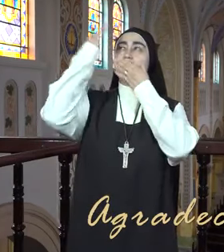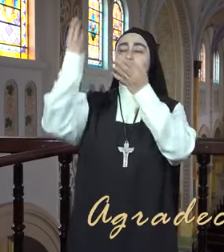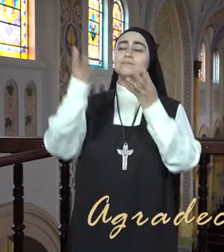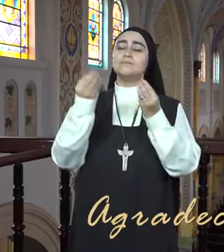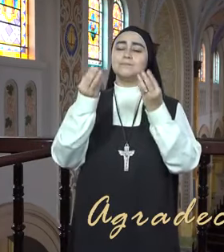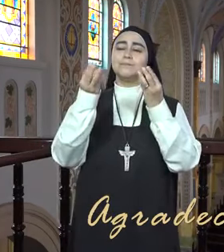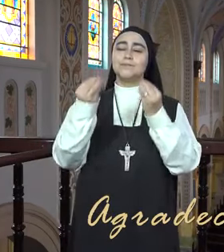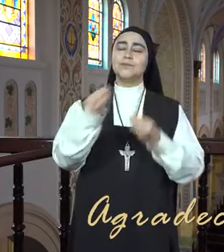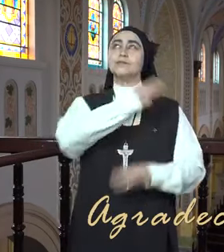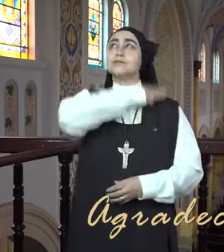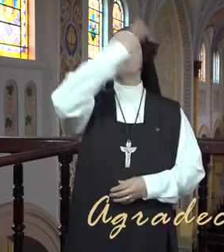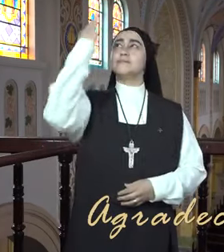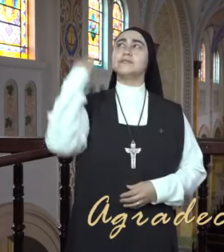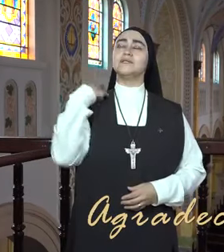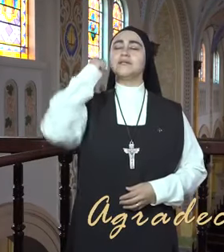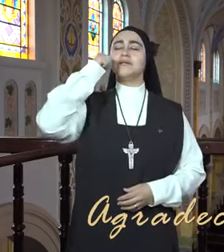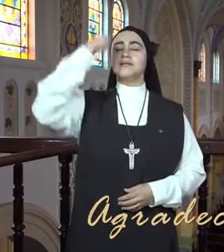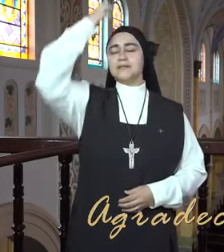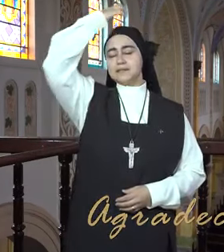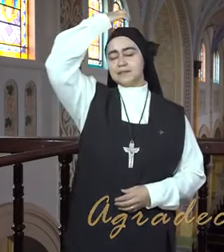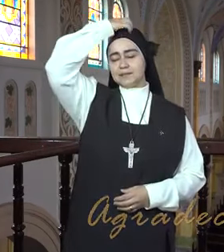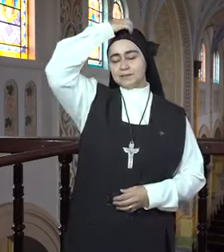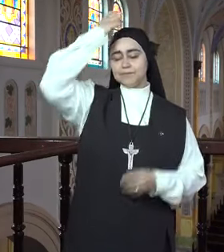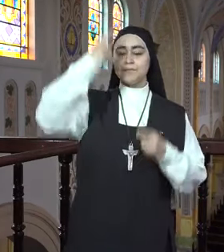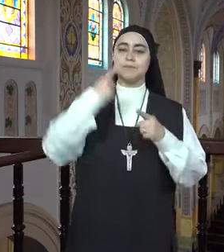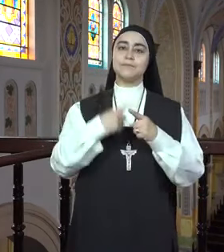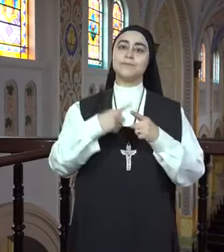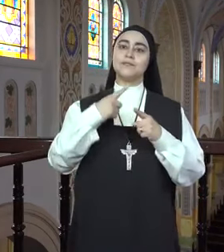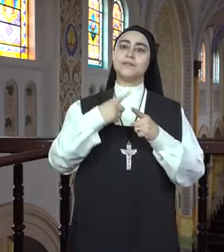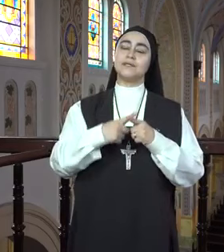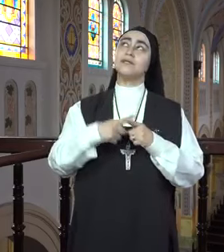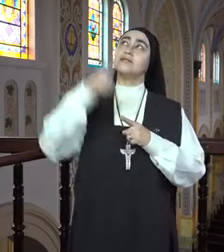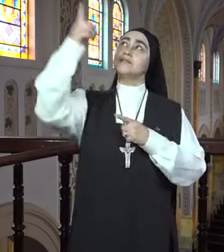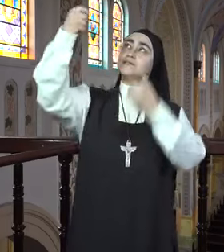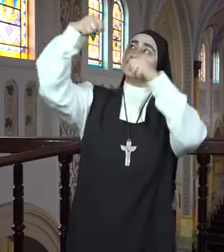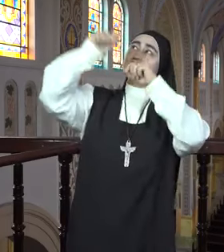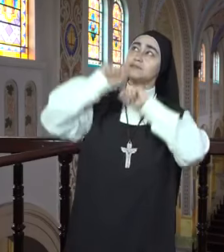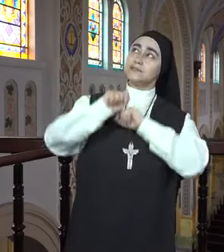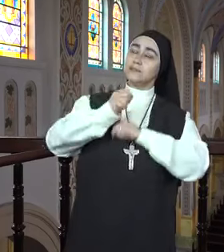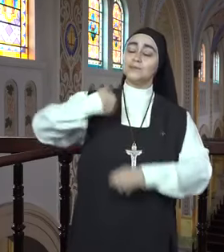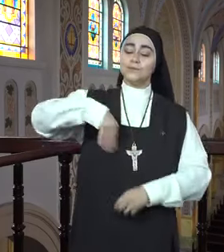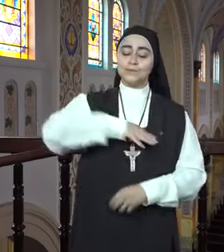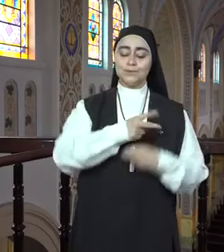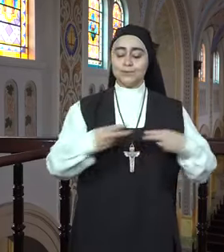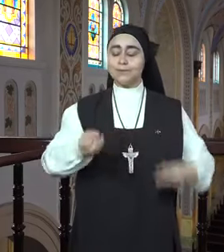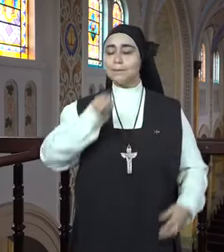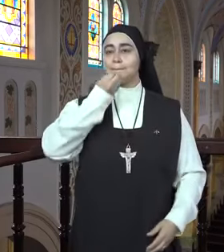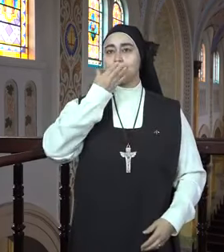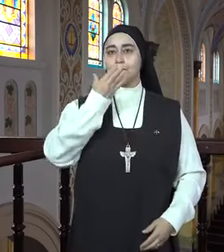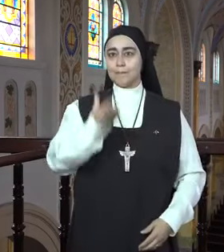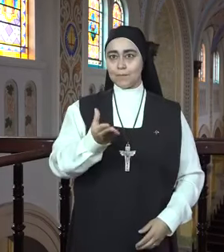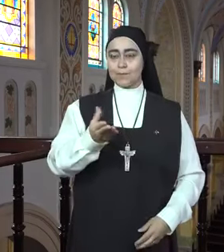Infinitas graças vos damos, soberana Rainha, pelos benefícios que todos os dias recebemos de vossas